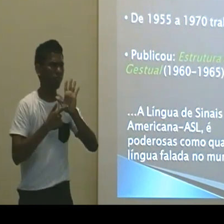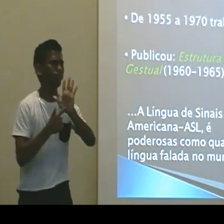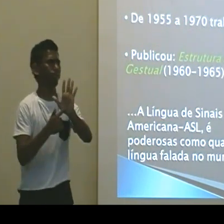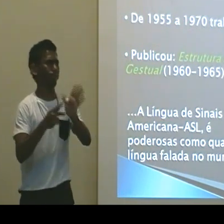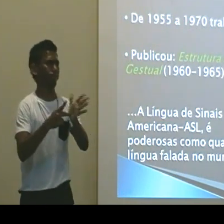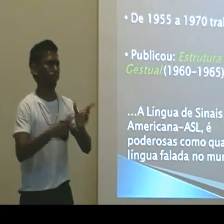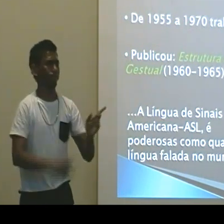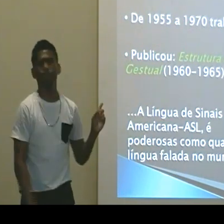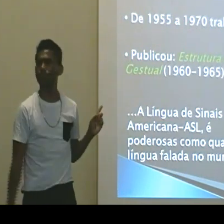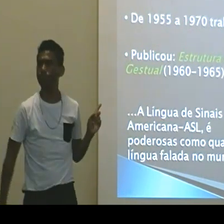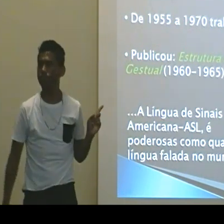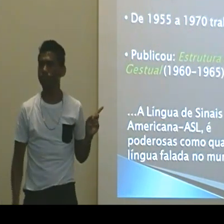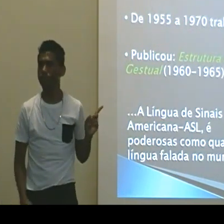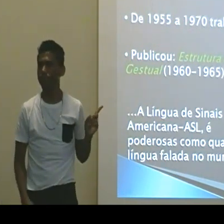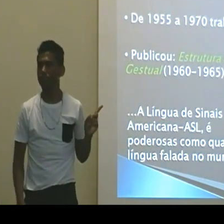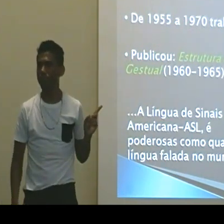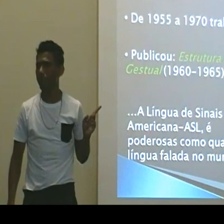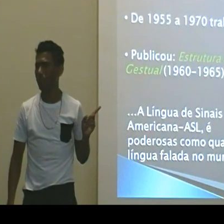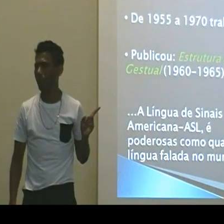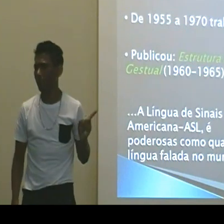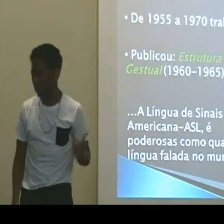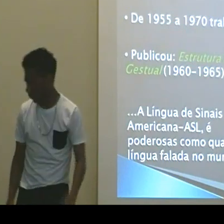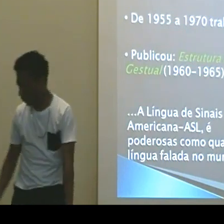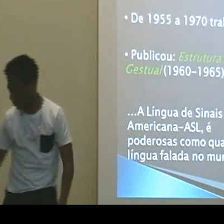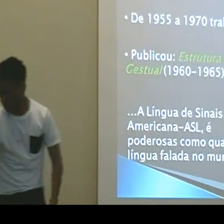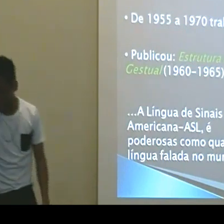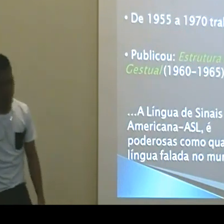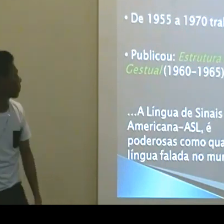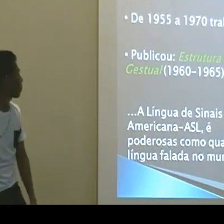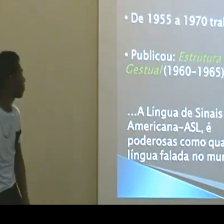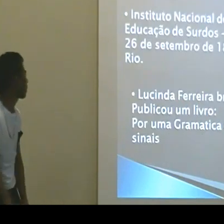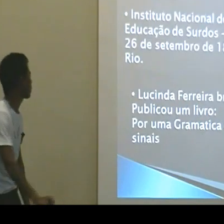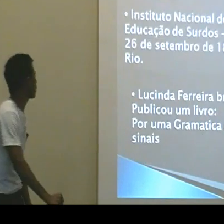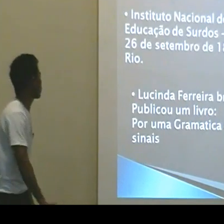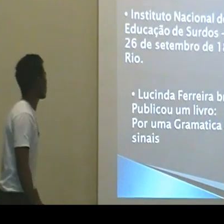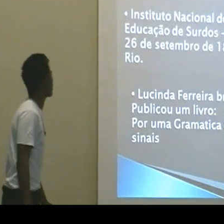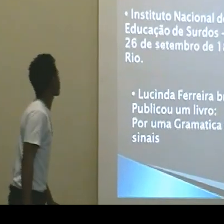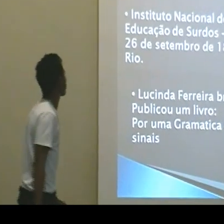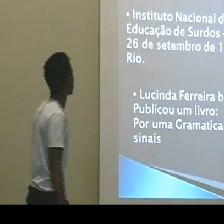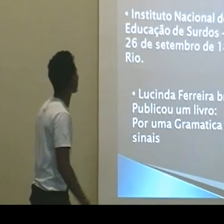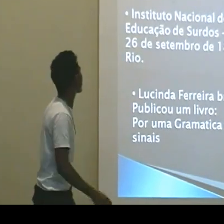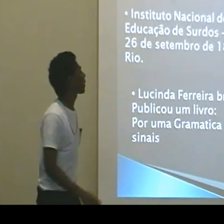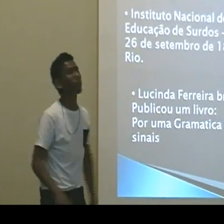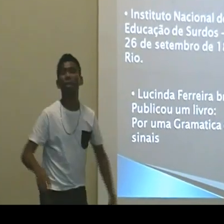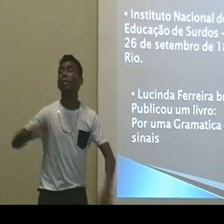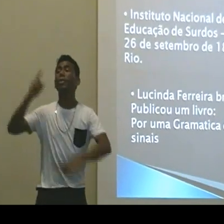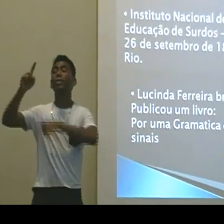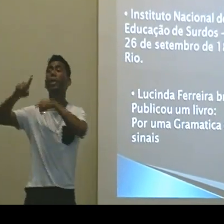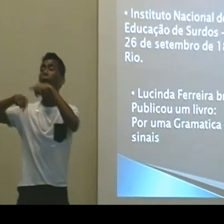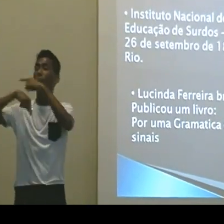escreve, publica seu livro e ele divulga essa ideia sobre as línguas de sinais.